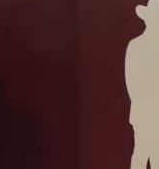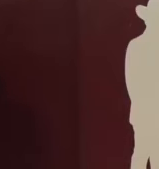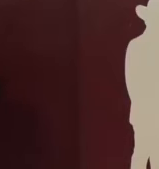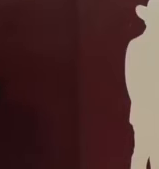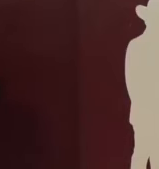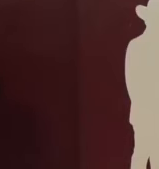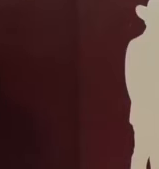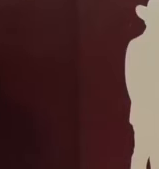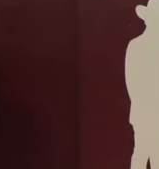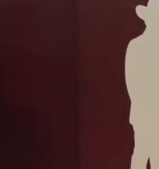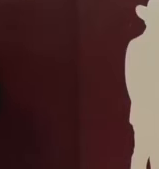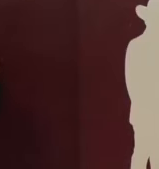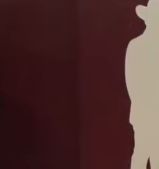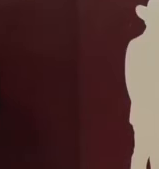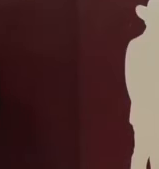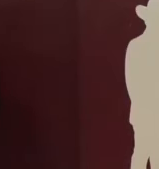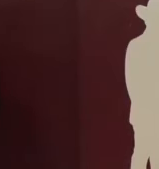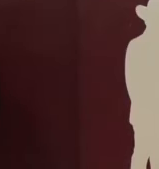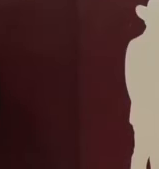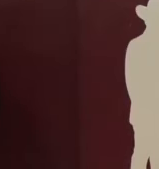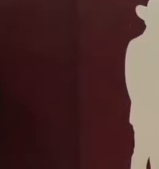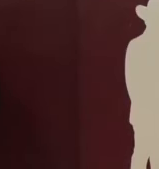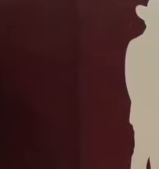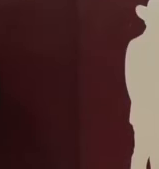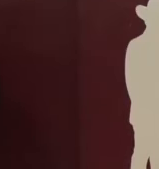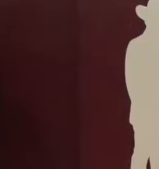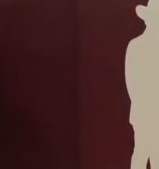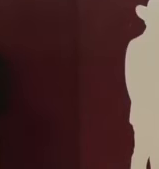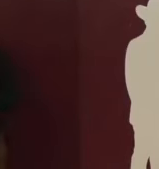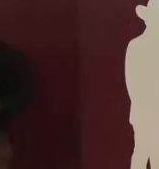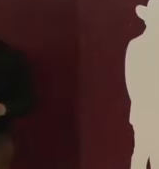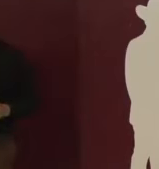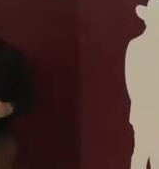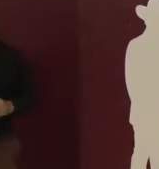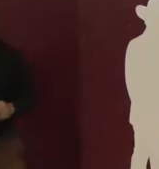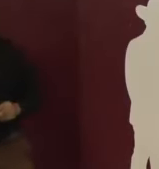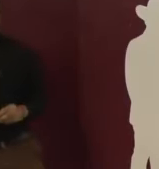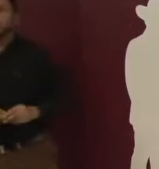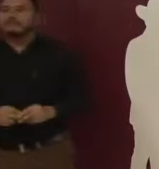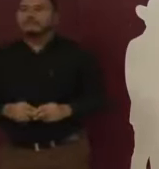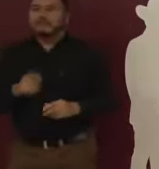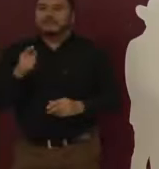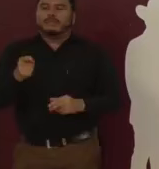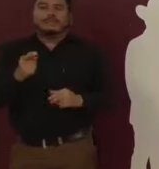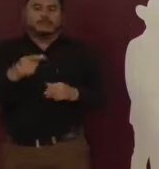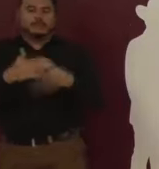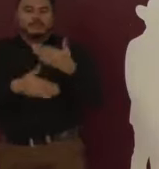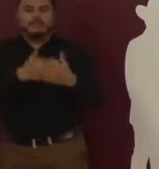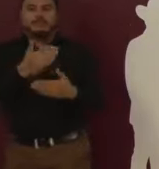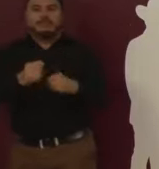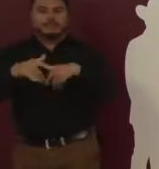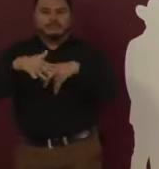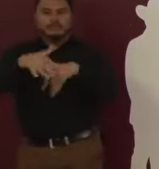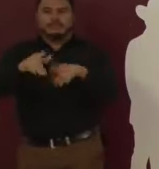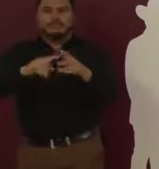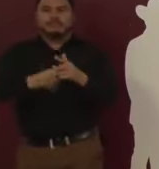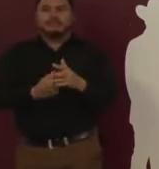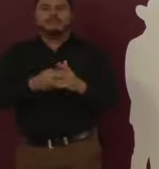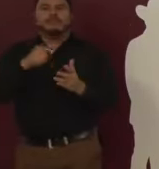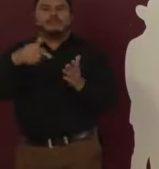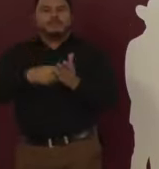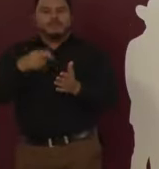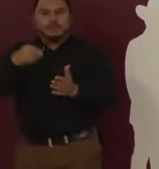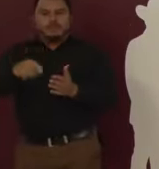medidas preventivas recomendadas durante la emergencia sanitaria. El recorrido partirá desde el